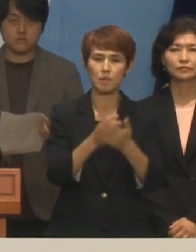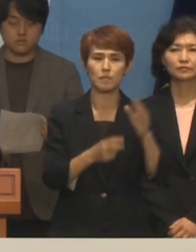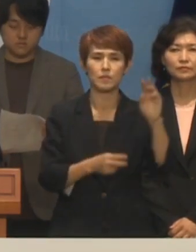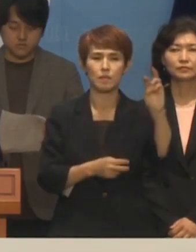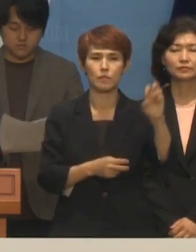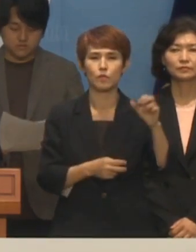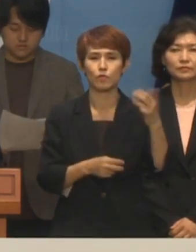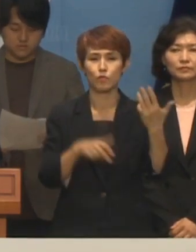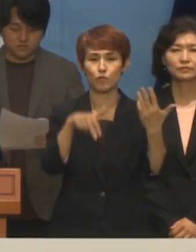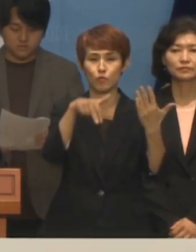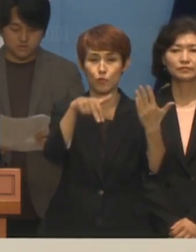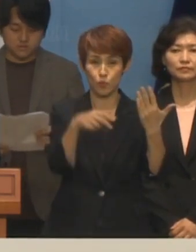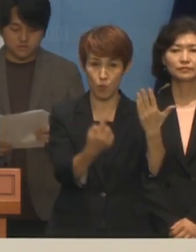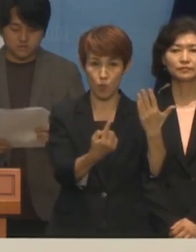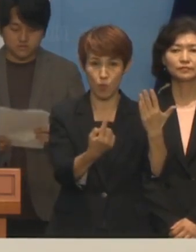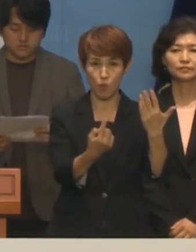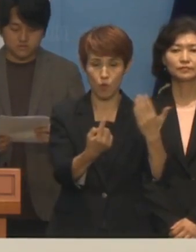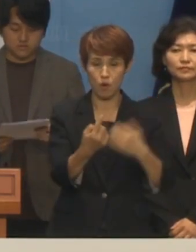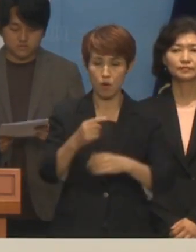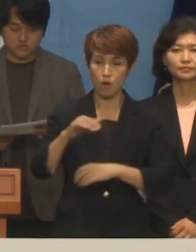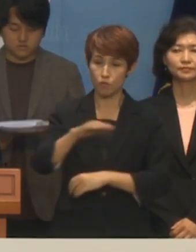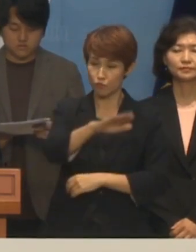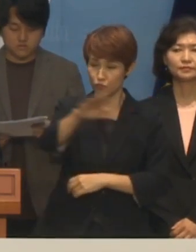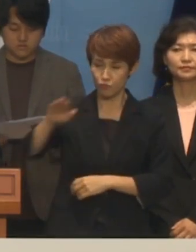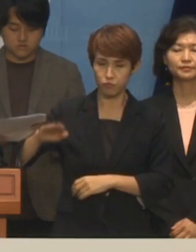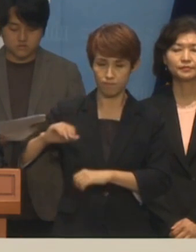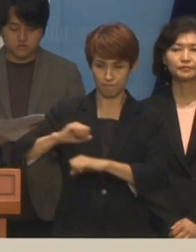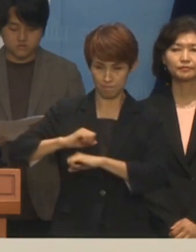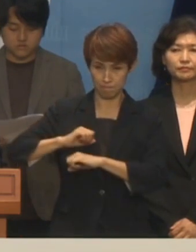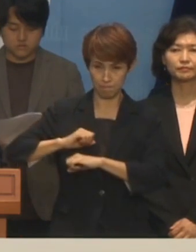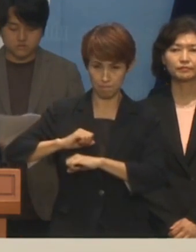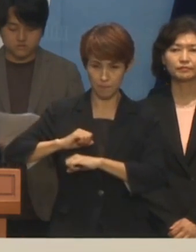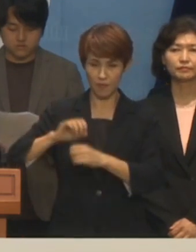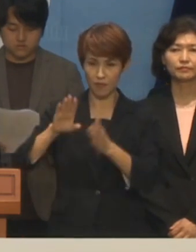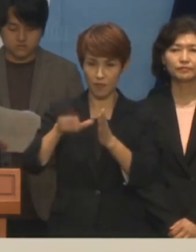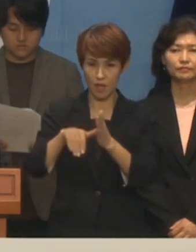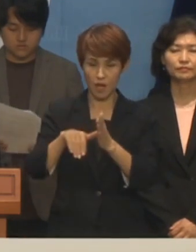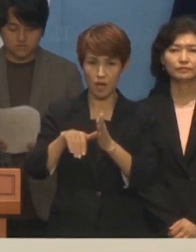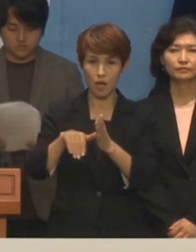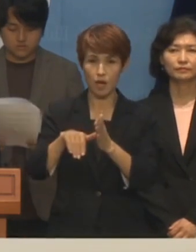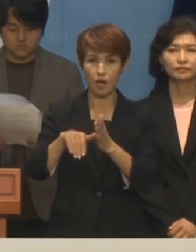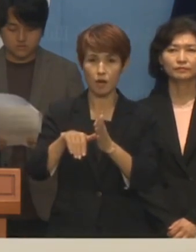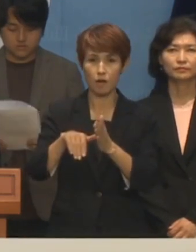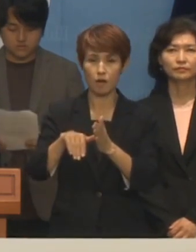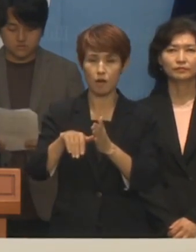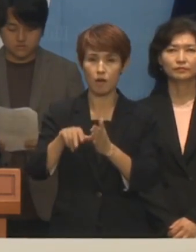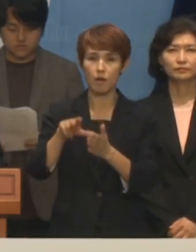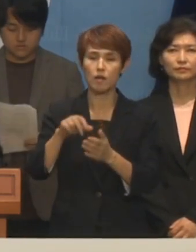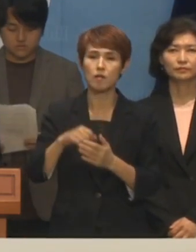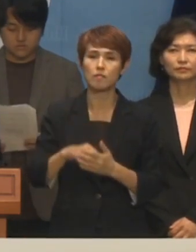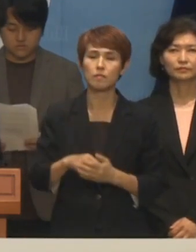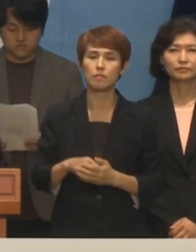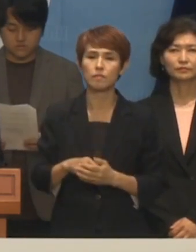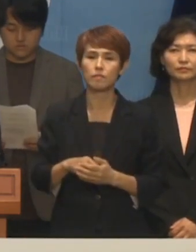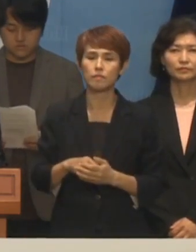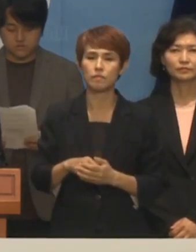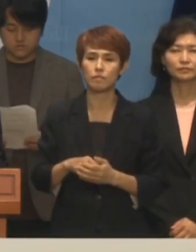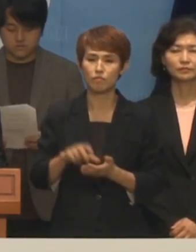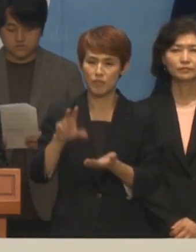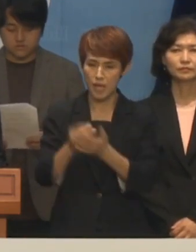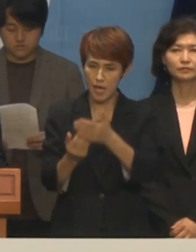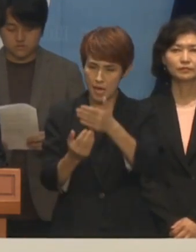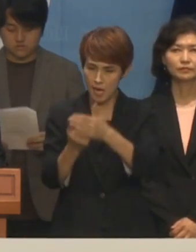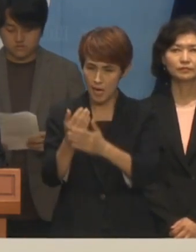39조 누구든지 병역 의무의 이행으로 인하여 불이익한 처우를 받지 아니한다는 조항을 구체화하기